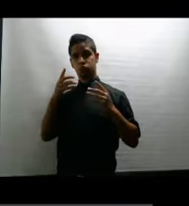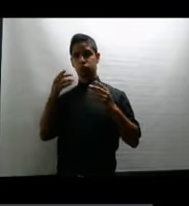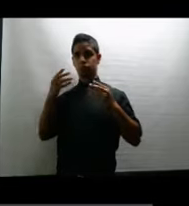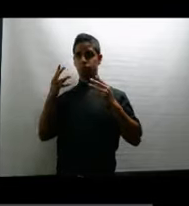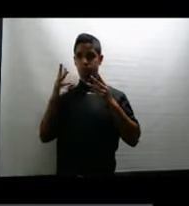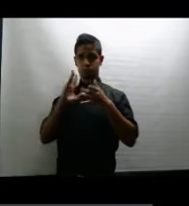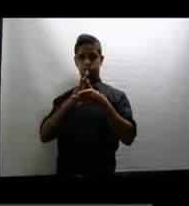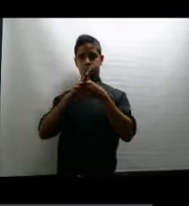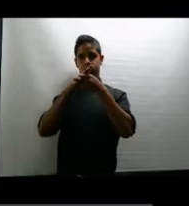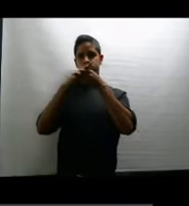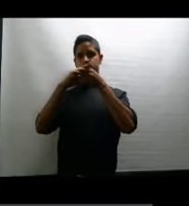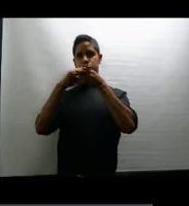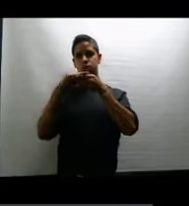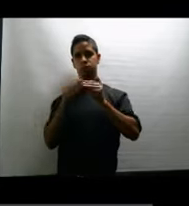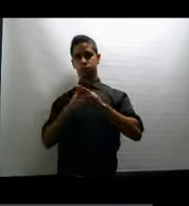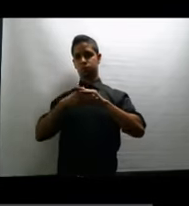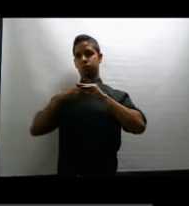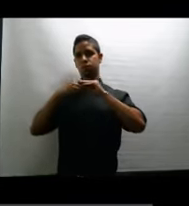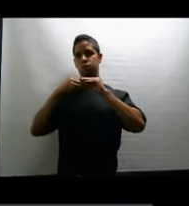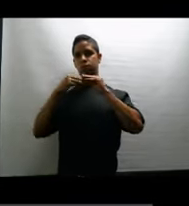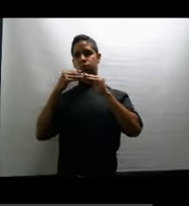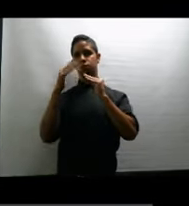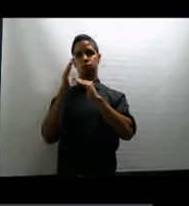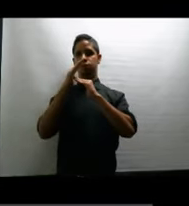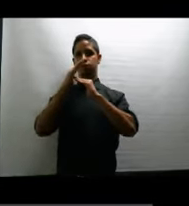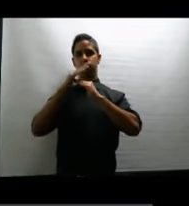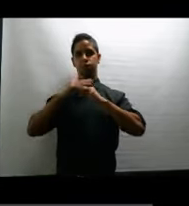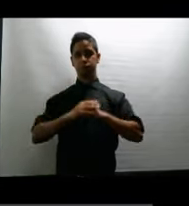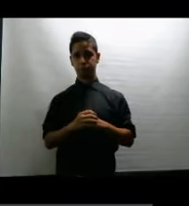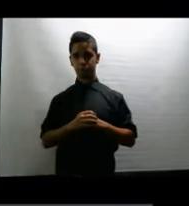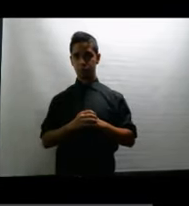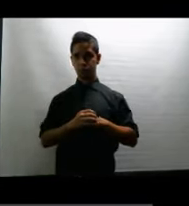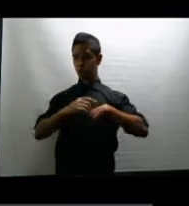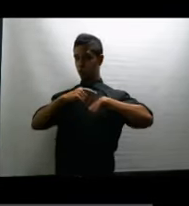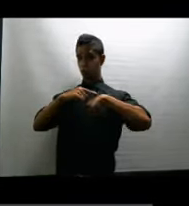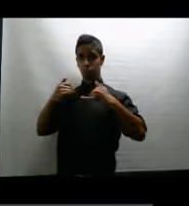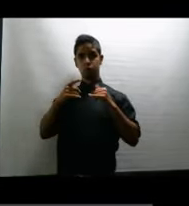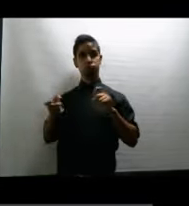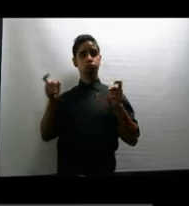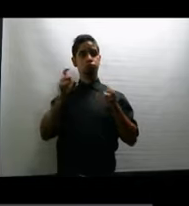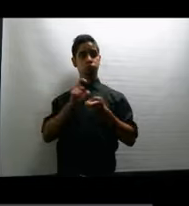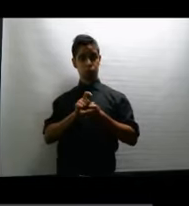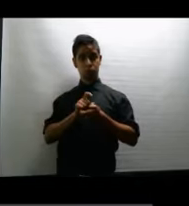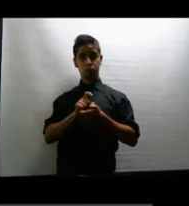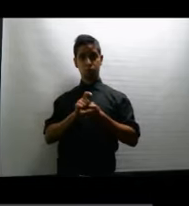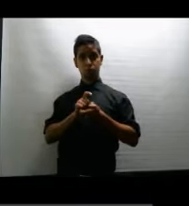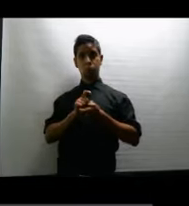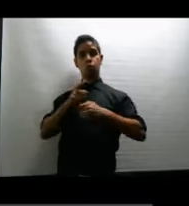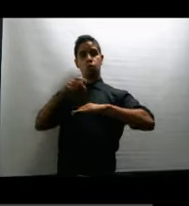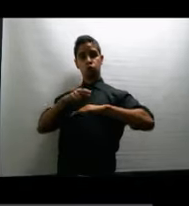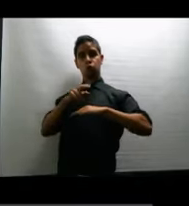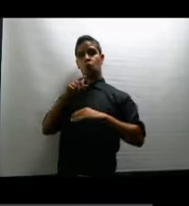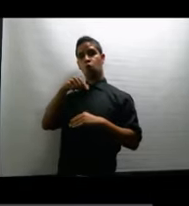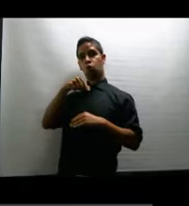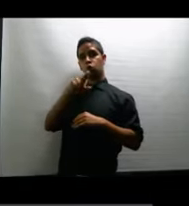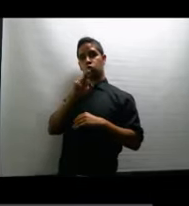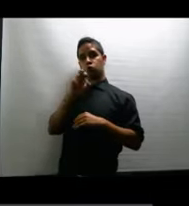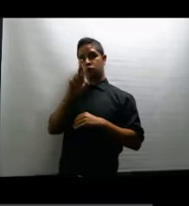beso espectacular. Los tiempos han cambiado. Puerto Rico Queer Film Fest.